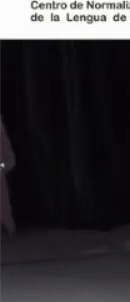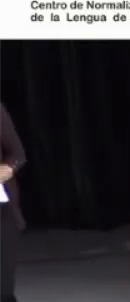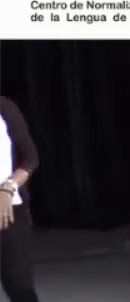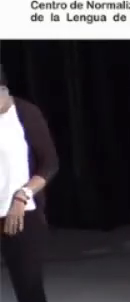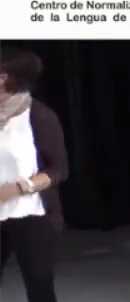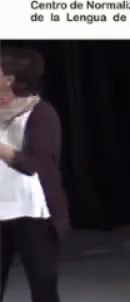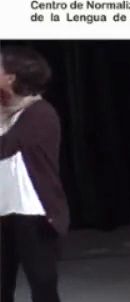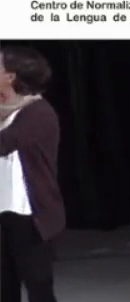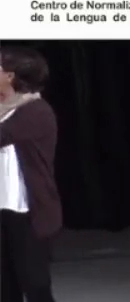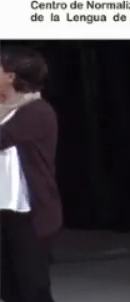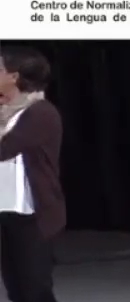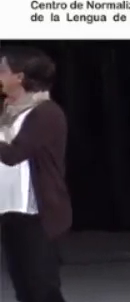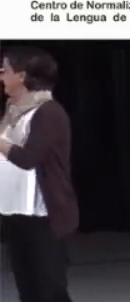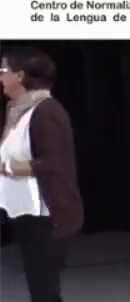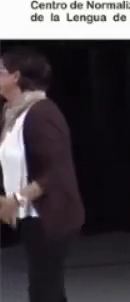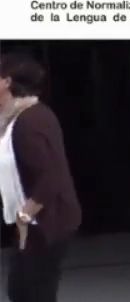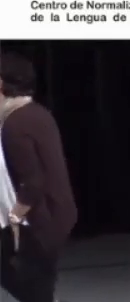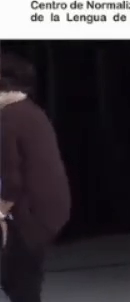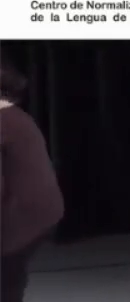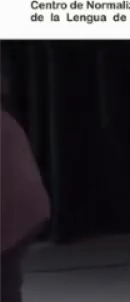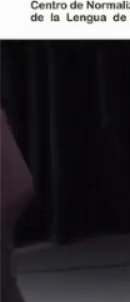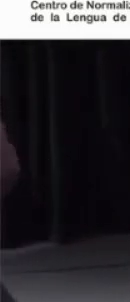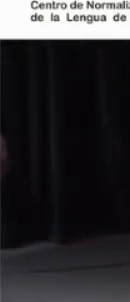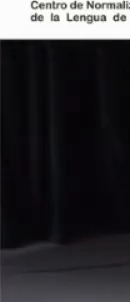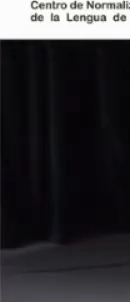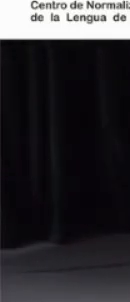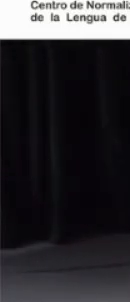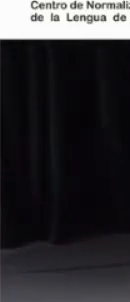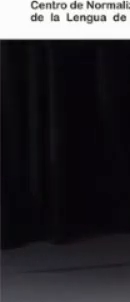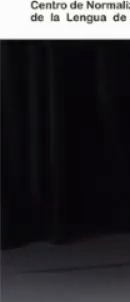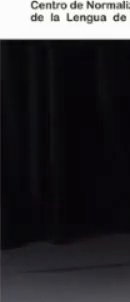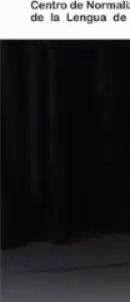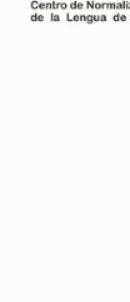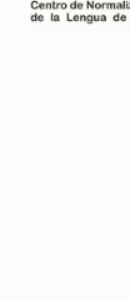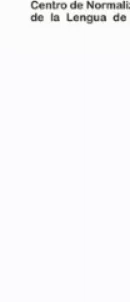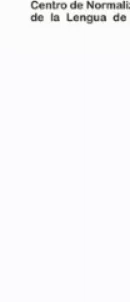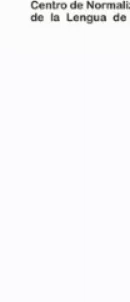es muy importante como parámetro gramatical de la lengua de signos. Muchísimas gracias por dejarme más tiempo, David.